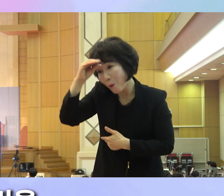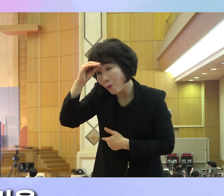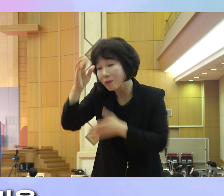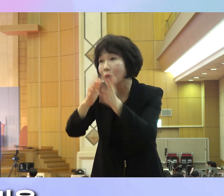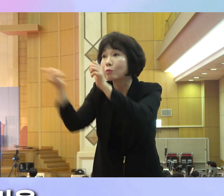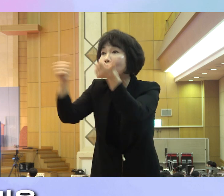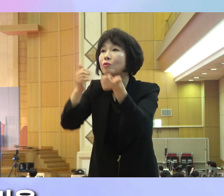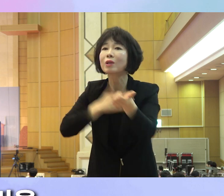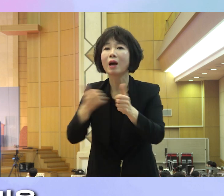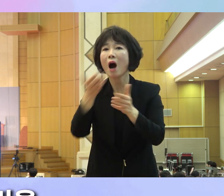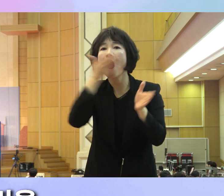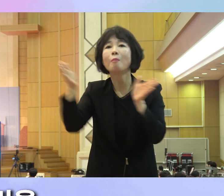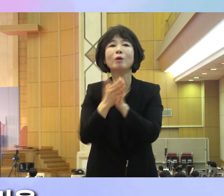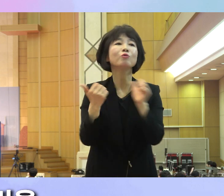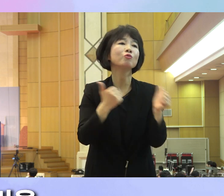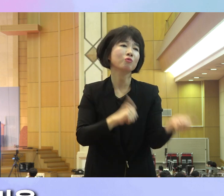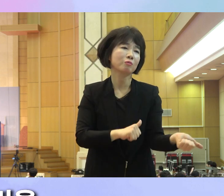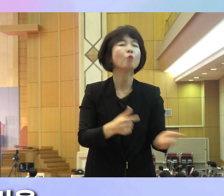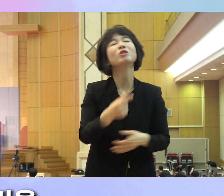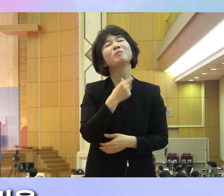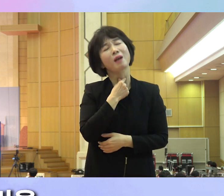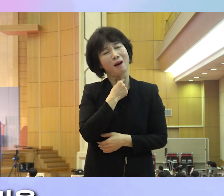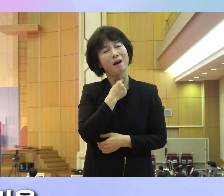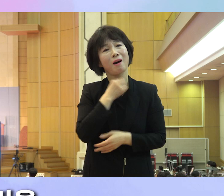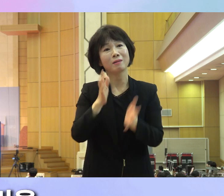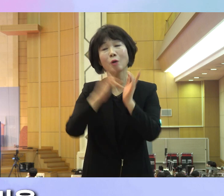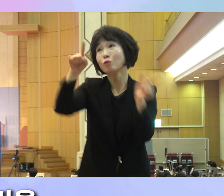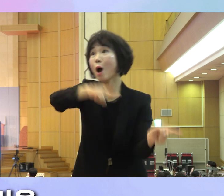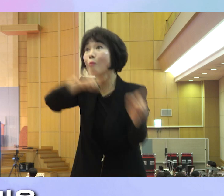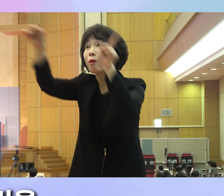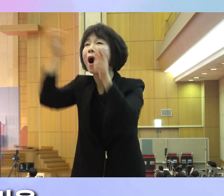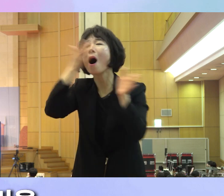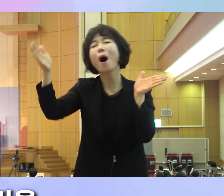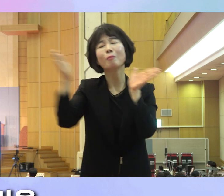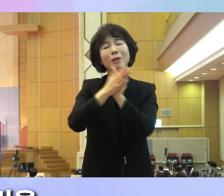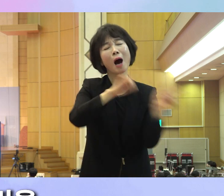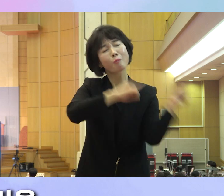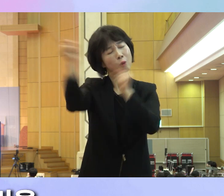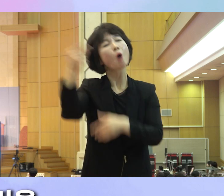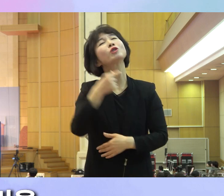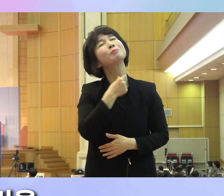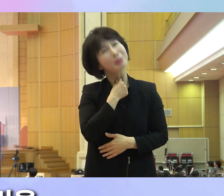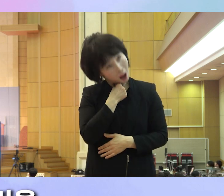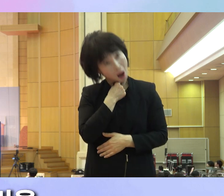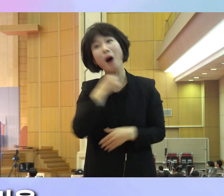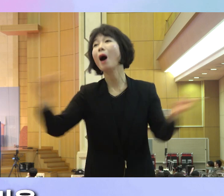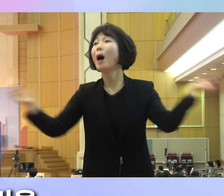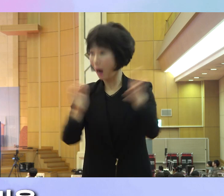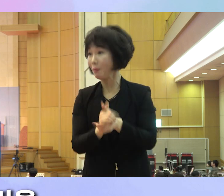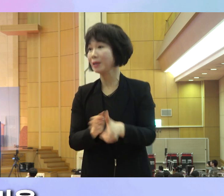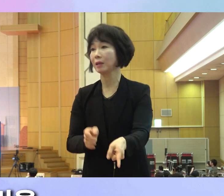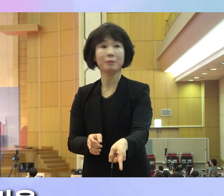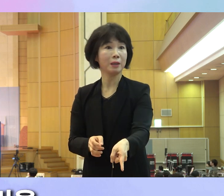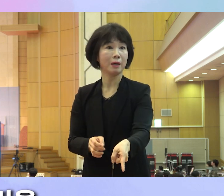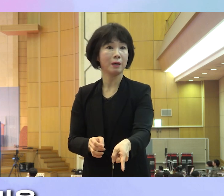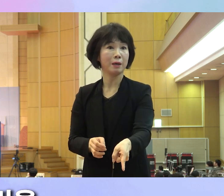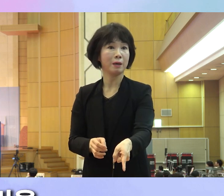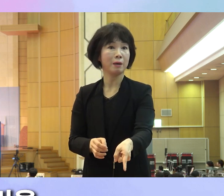죽음 내 죽음이 되도록, 그리고 예수님이 부활하게 되면 부활했다고 하는 걸 믿을 때 예수 부활 내 부활이